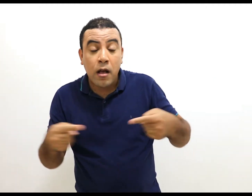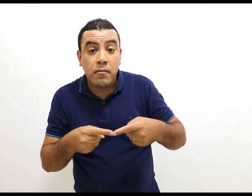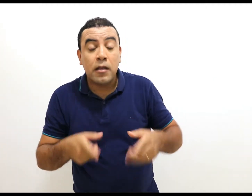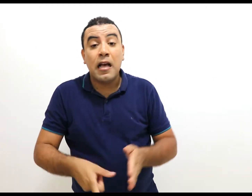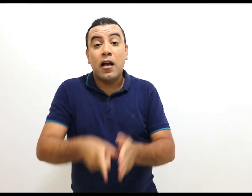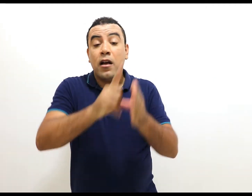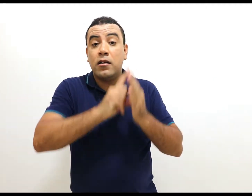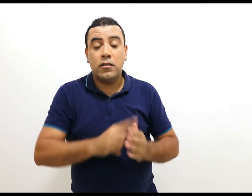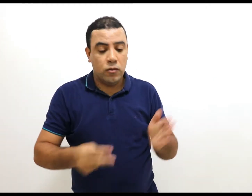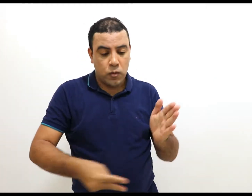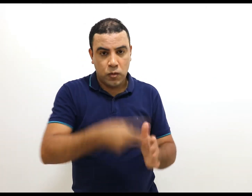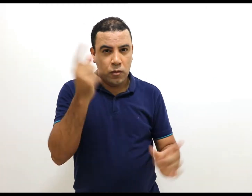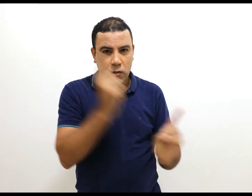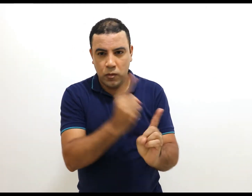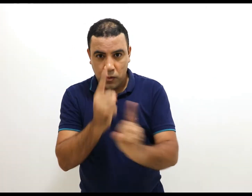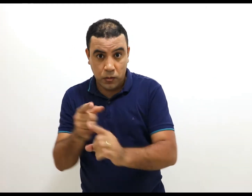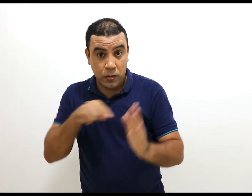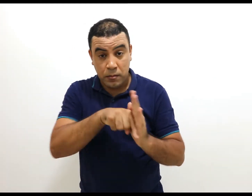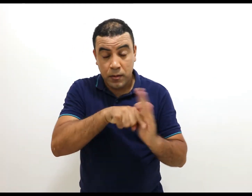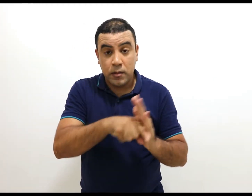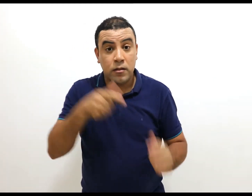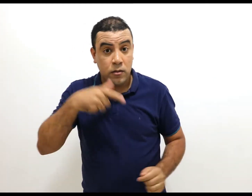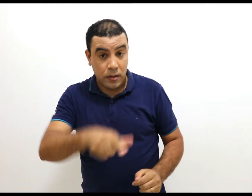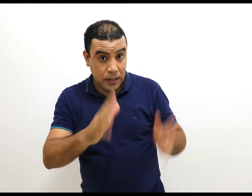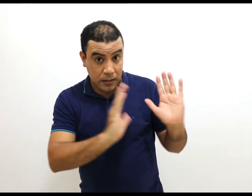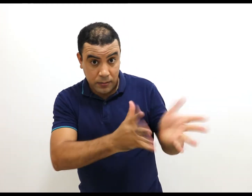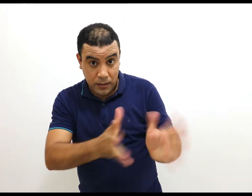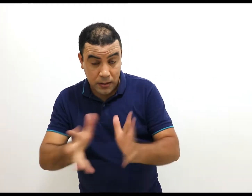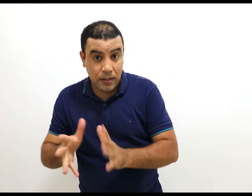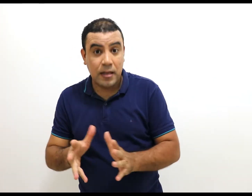na UFRB de Amargosa, Bahia, em 2019.